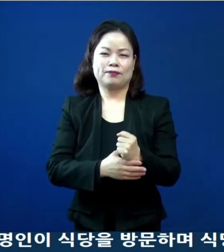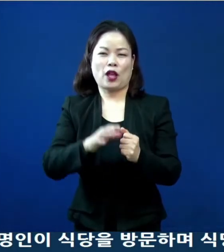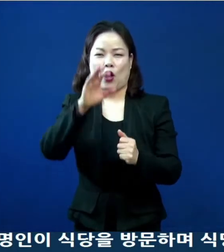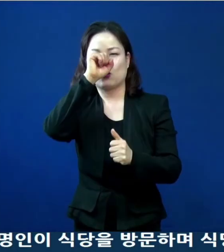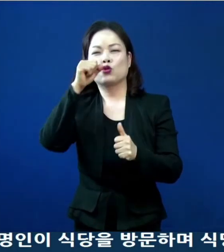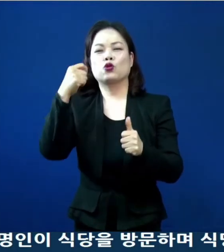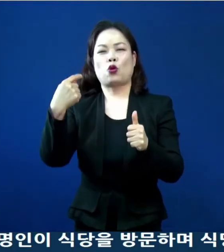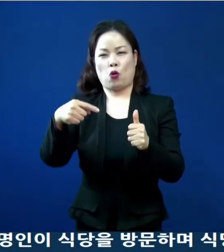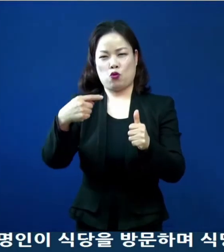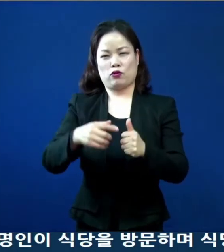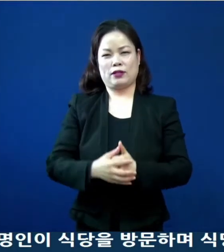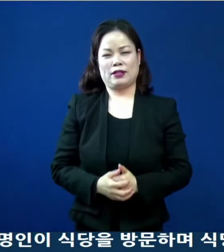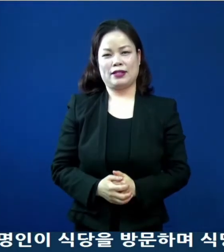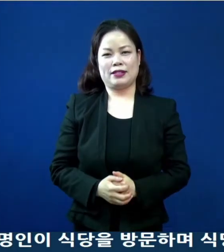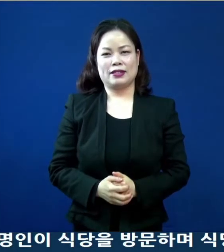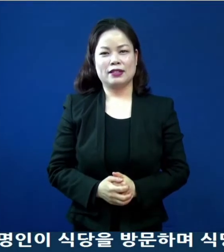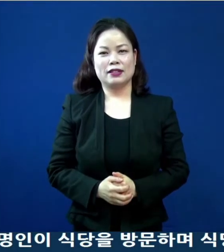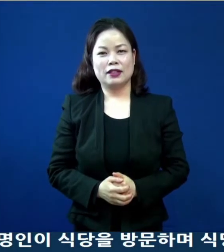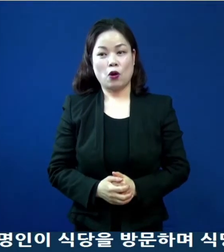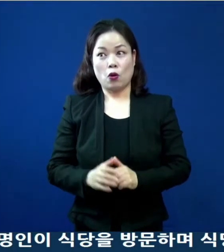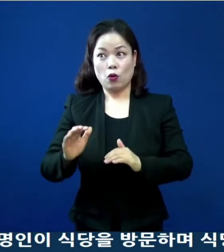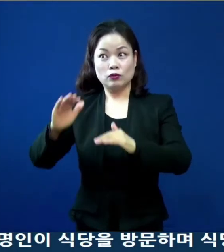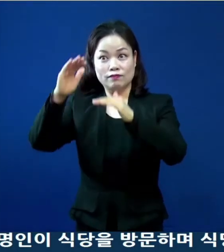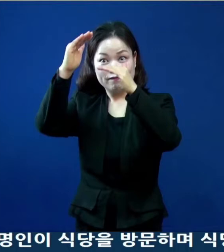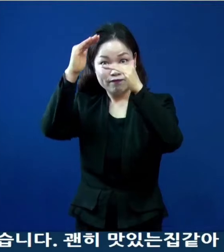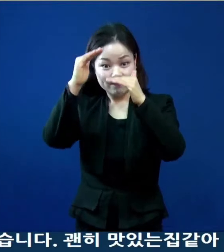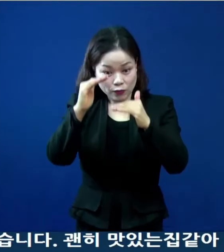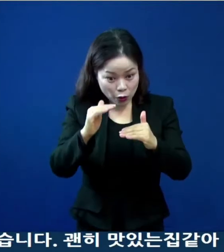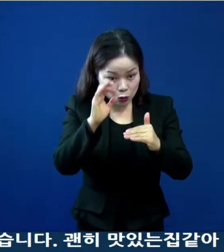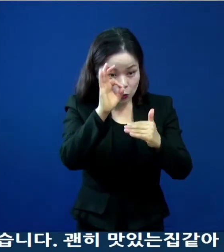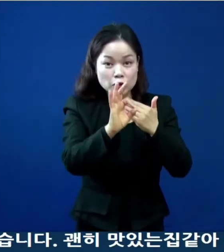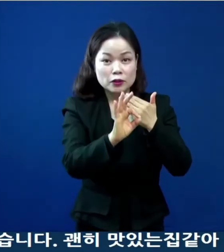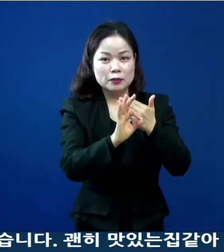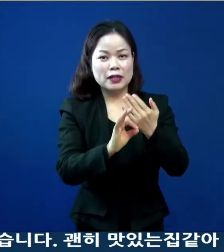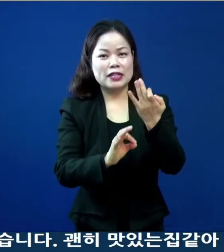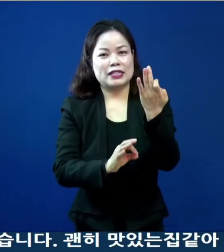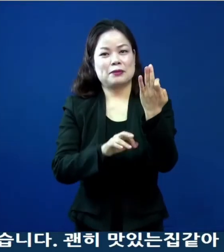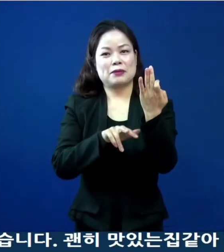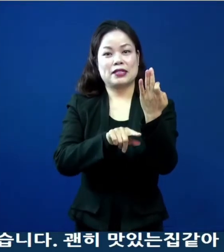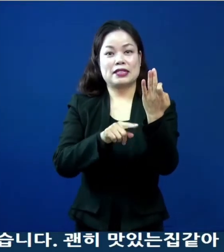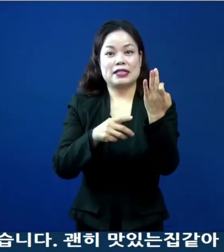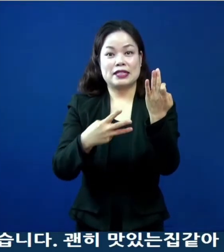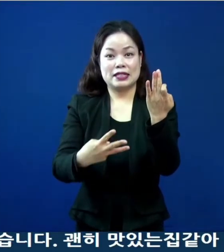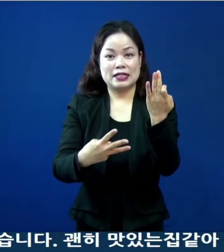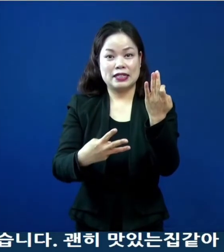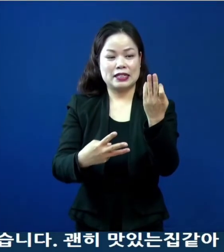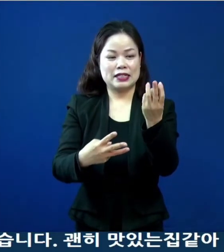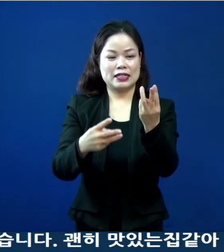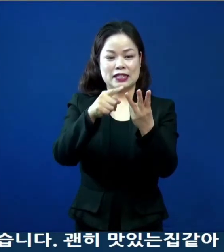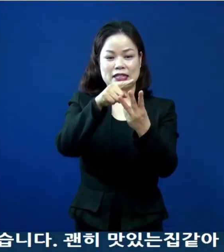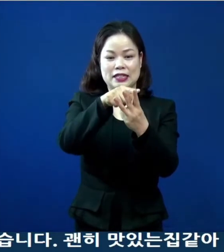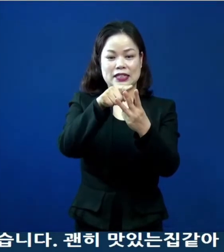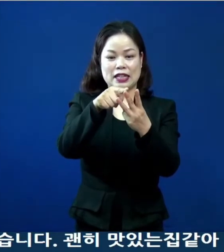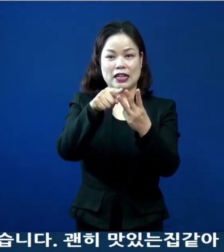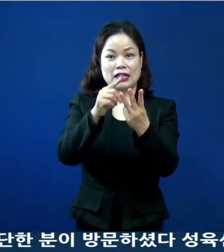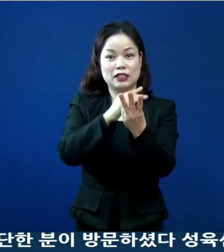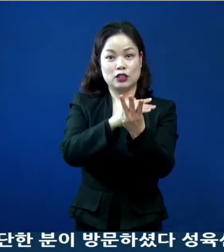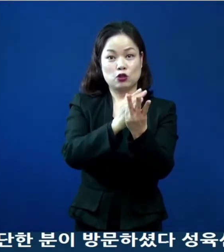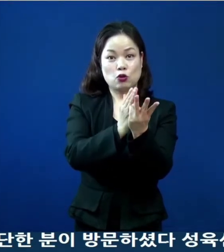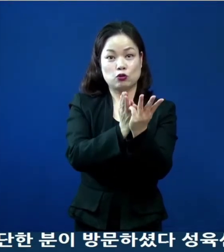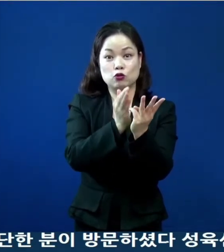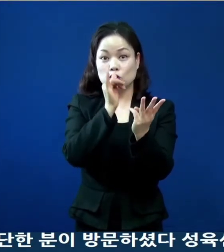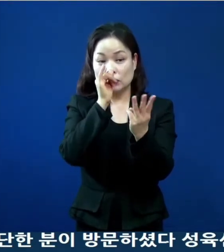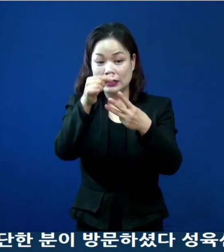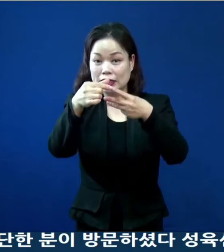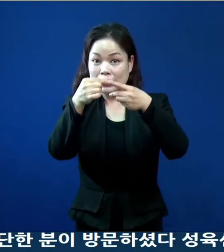교훈입니다. 그런데 오늘 본문으로 다시 보시기 바랍니다. 14절 세 가지 그 안에 가르침이 있다